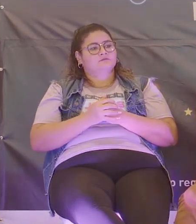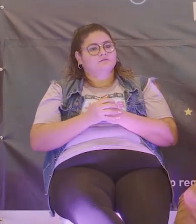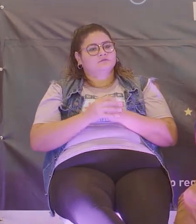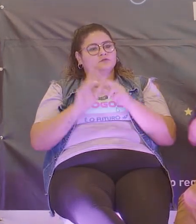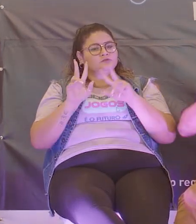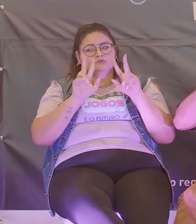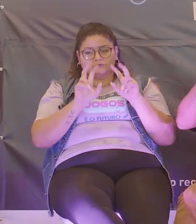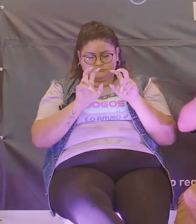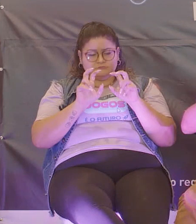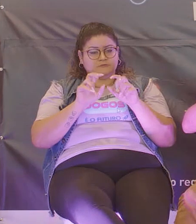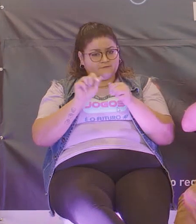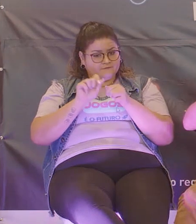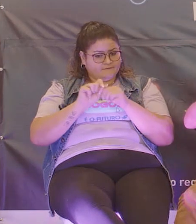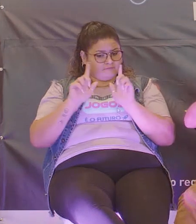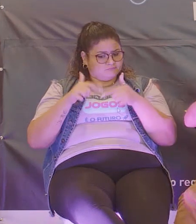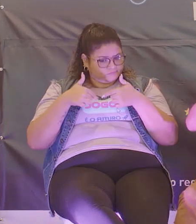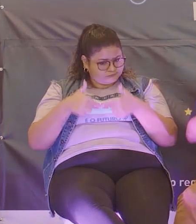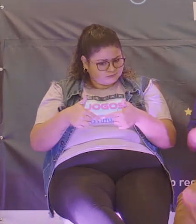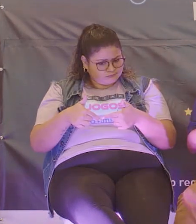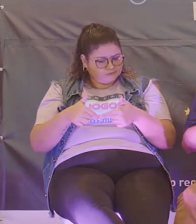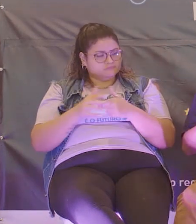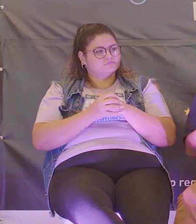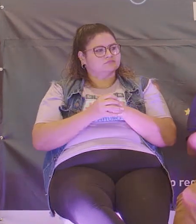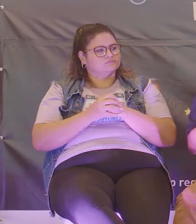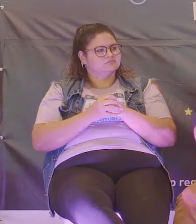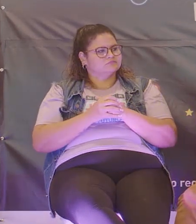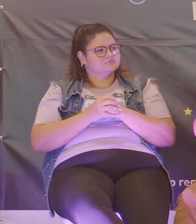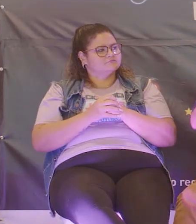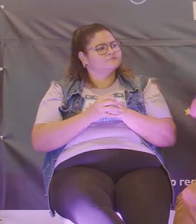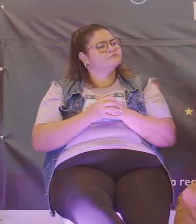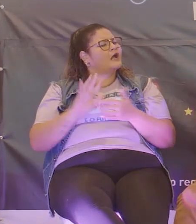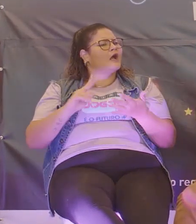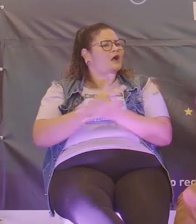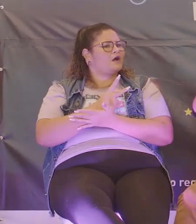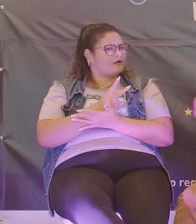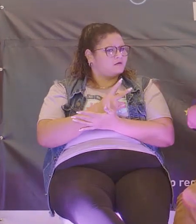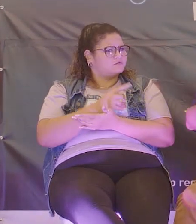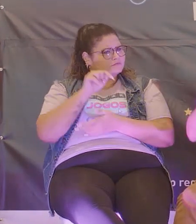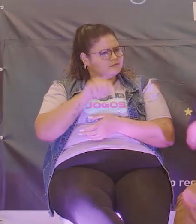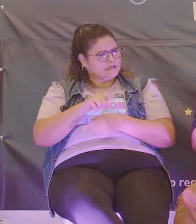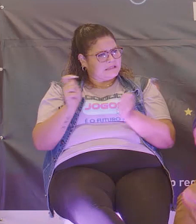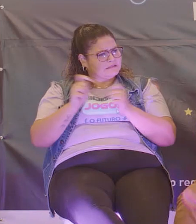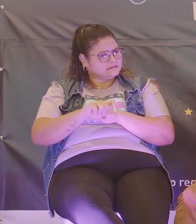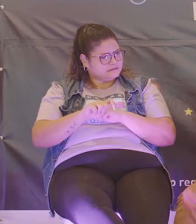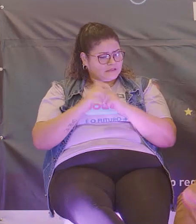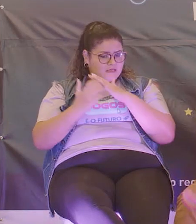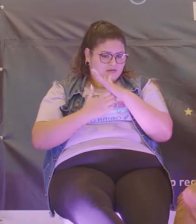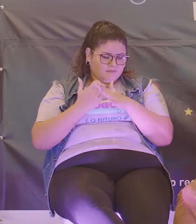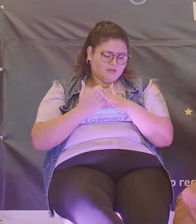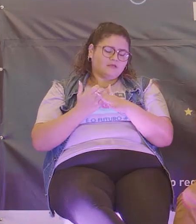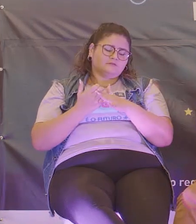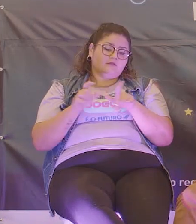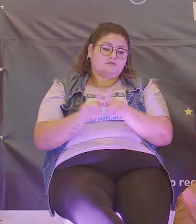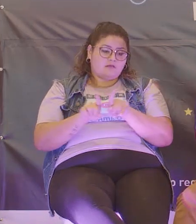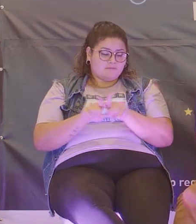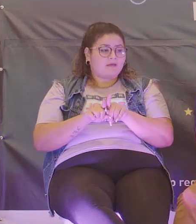poder tá fazendo ensino, né, do que de fato as pessoas vão conseguir entrar nas empresas e fazer. Então a gente tem